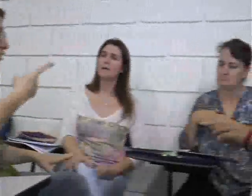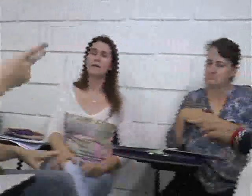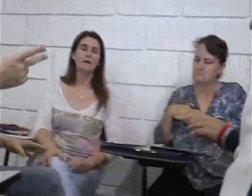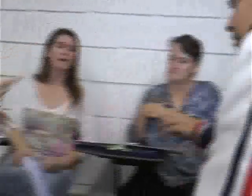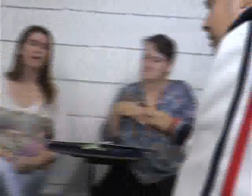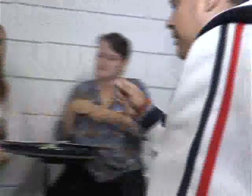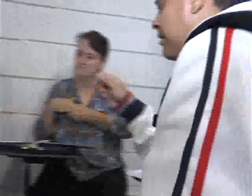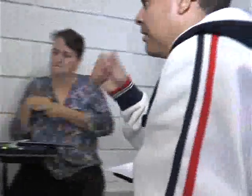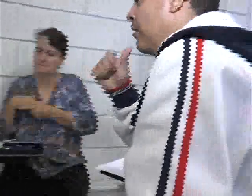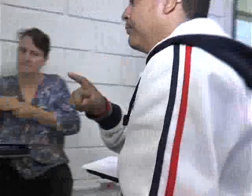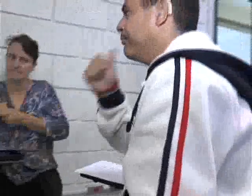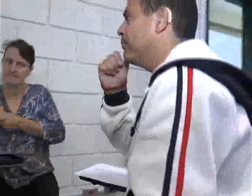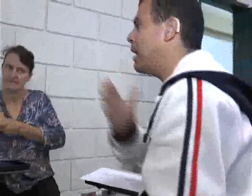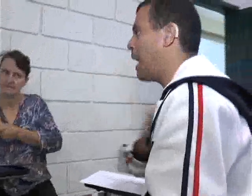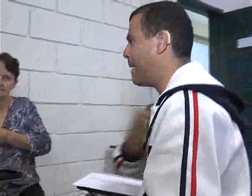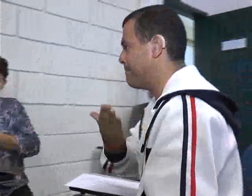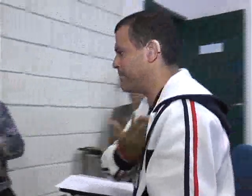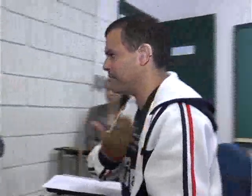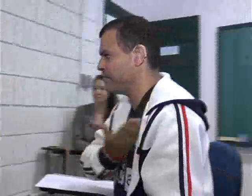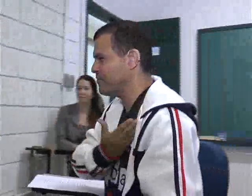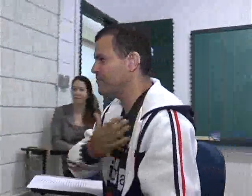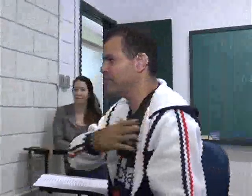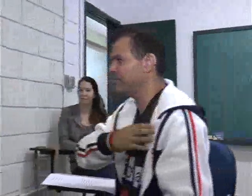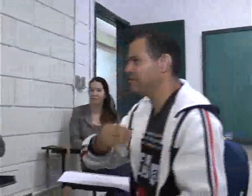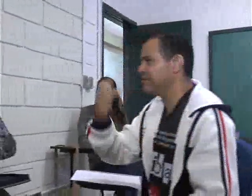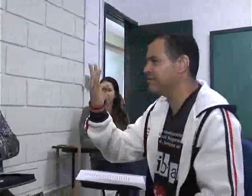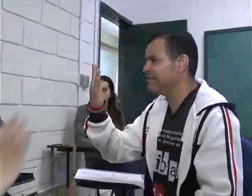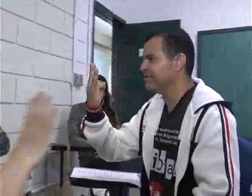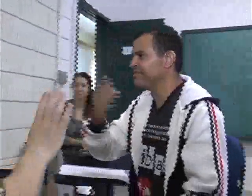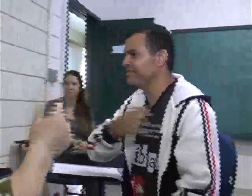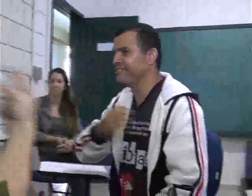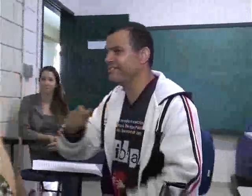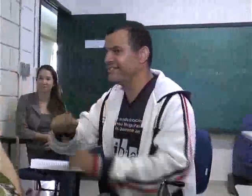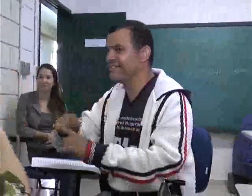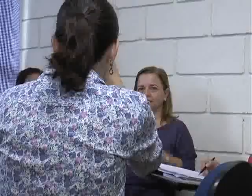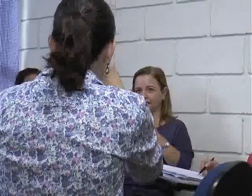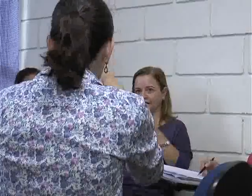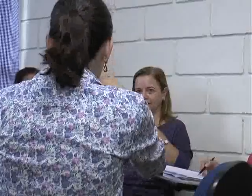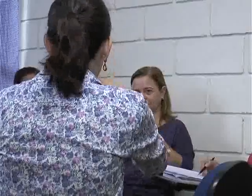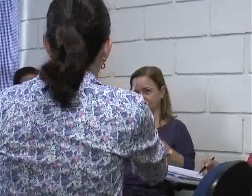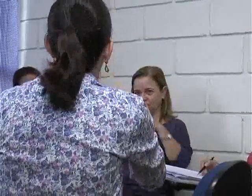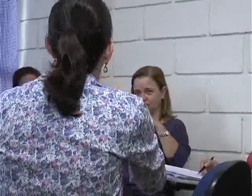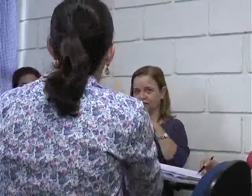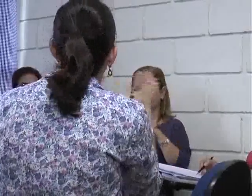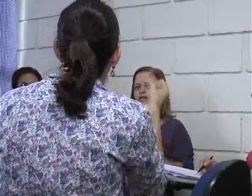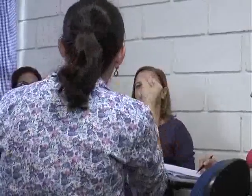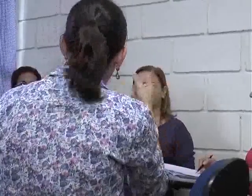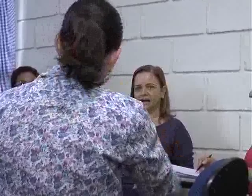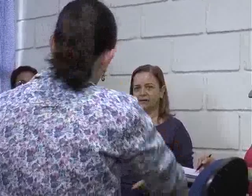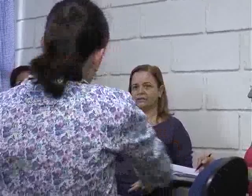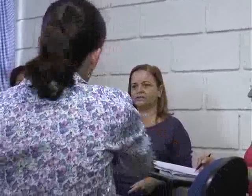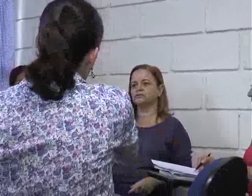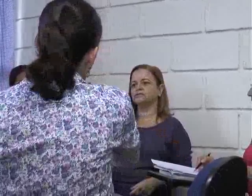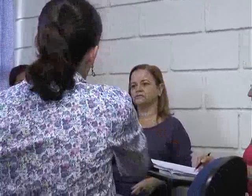reconhecidas oficialmente em vários países, como no caso do Brasil. Assim como entre os idiomas falados,